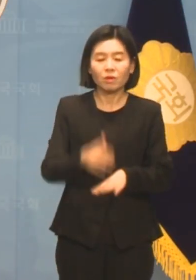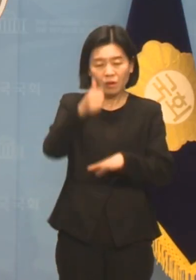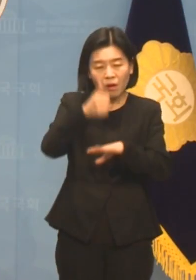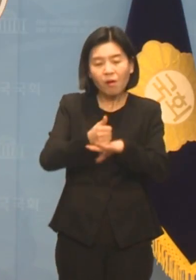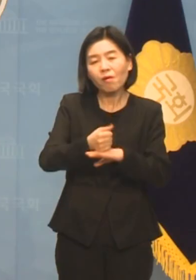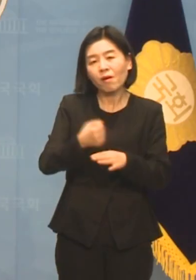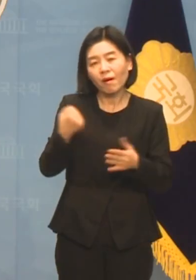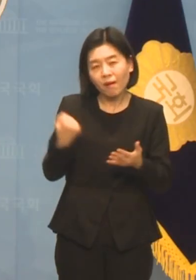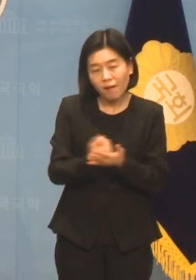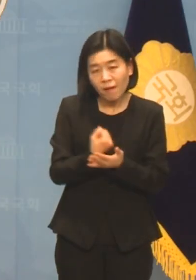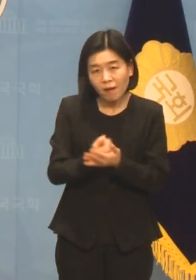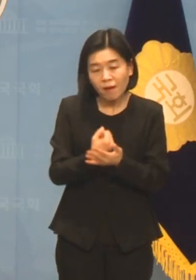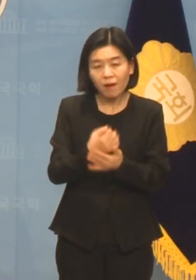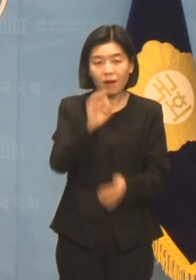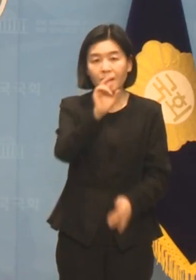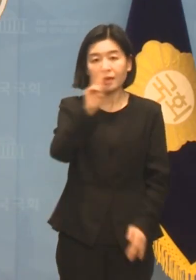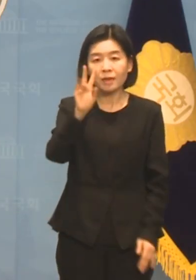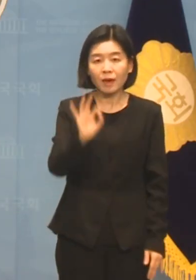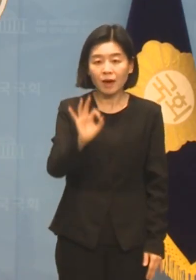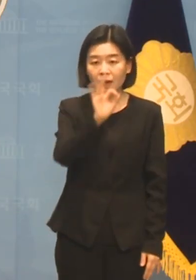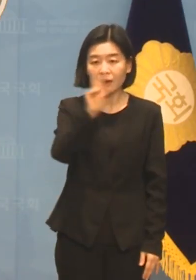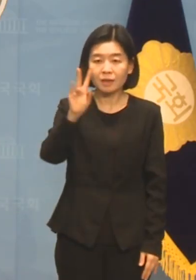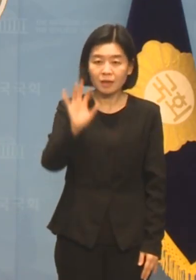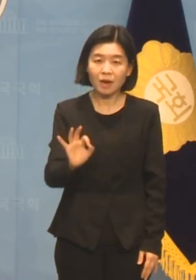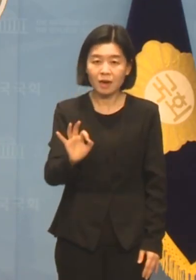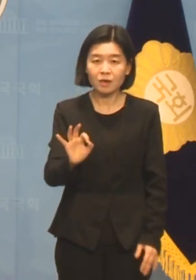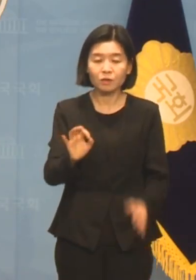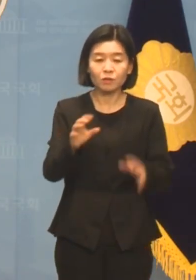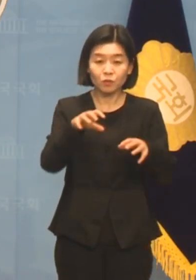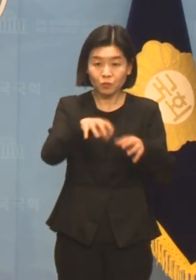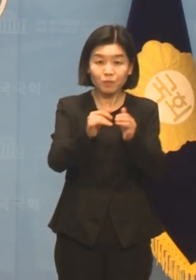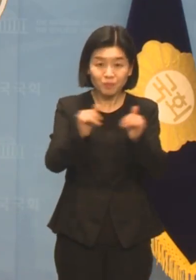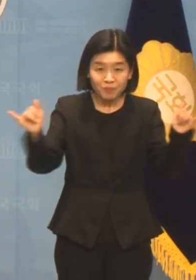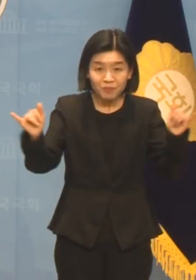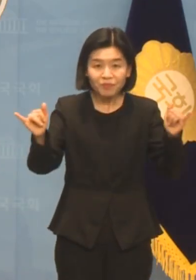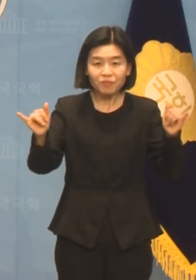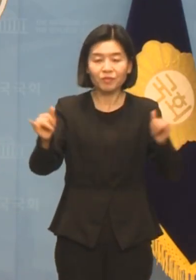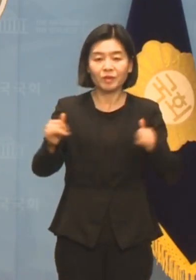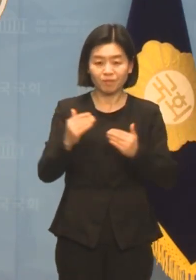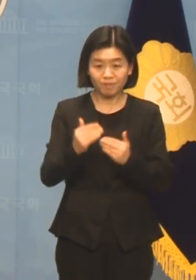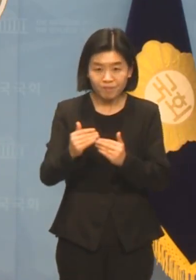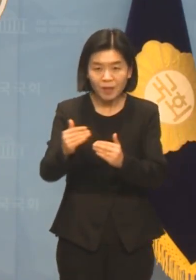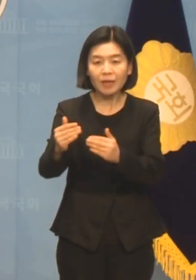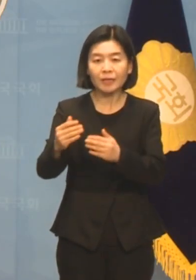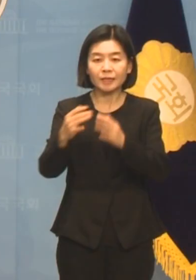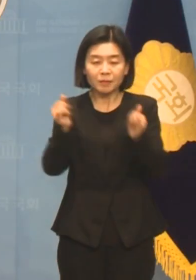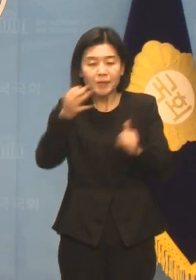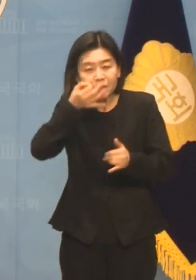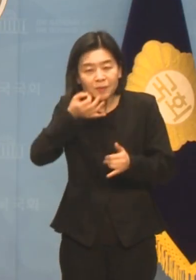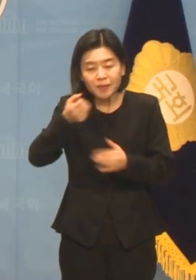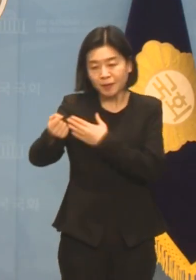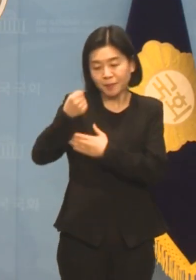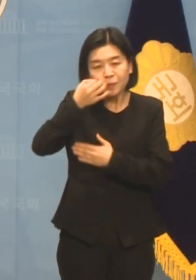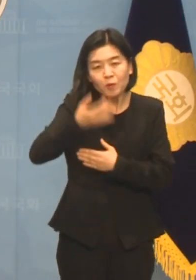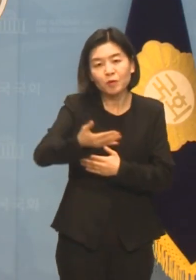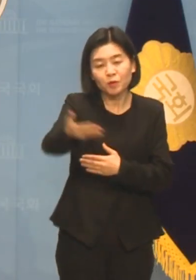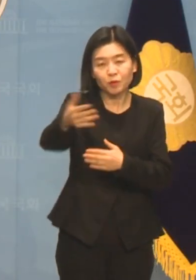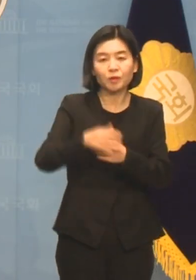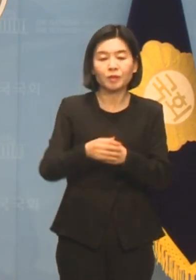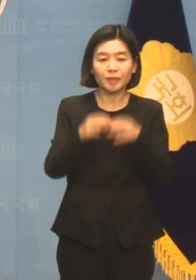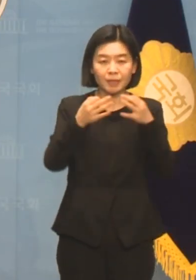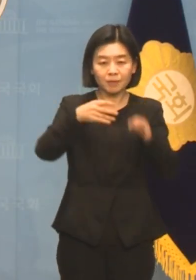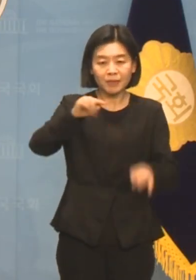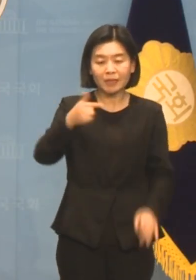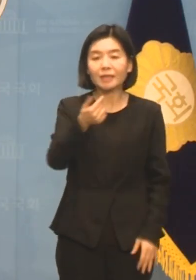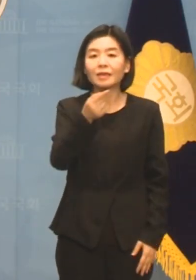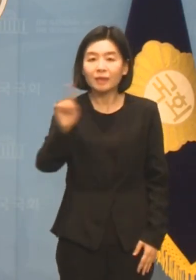아쉽지만 양양 군민들은 과정에서 시민들의 강력한 힘을 보여주었습니다. 김진아 양양